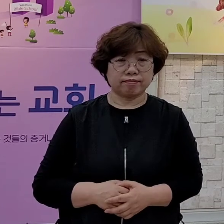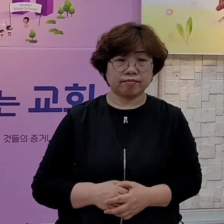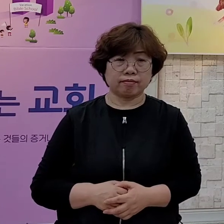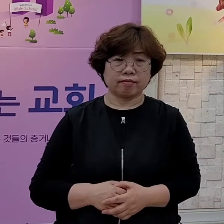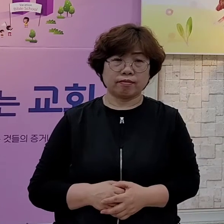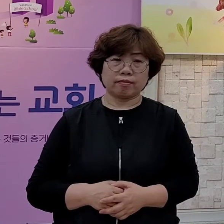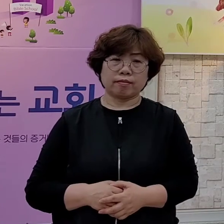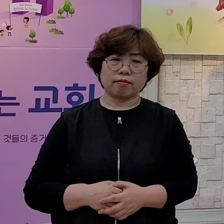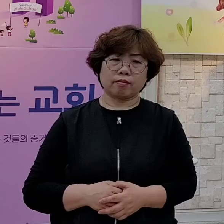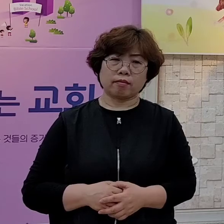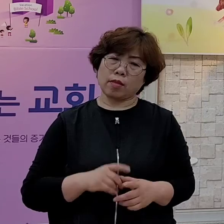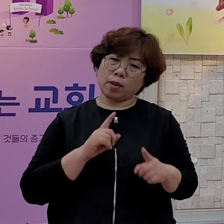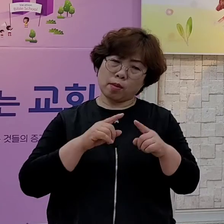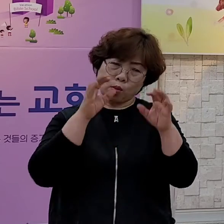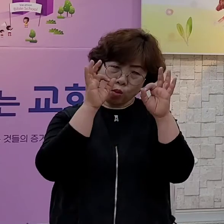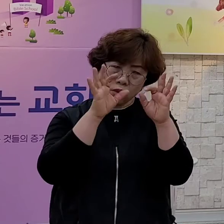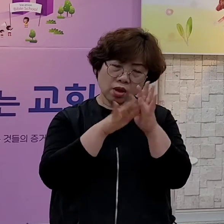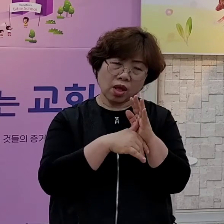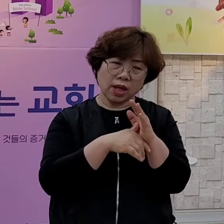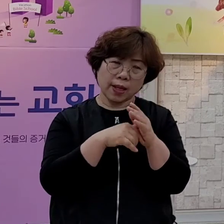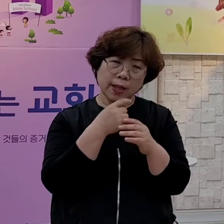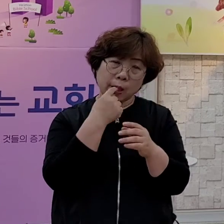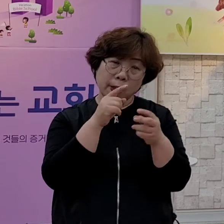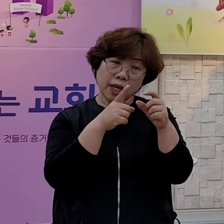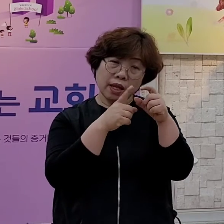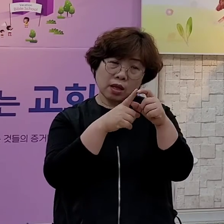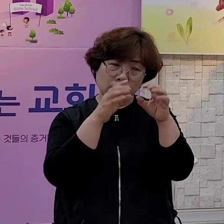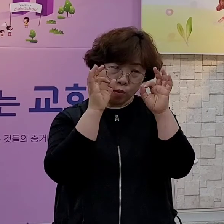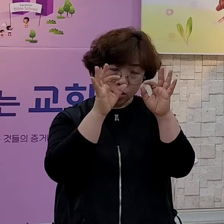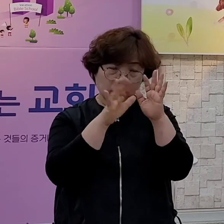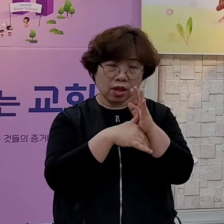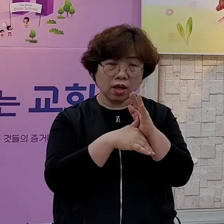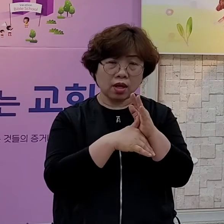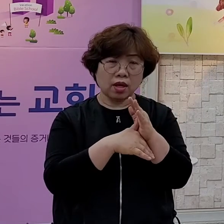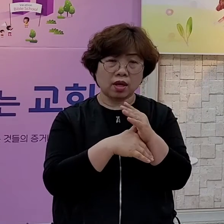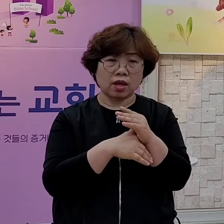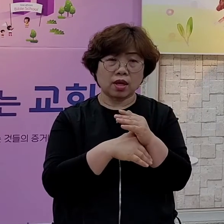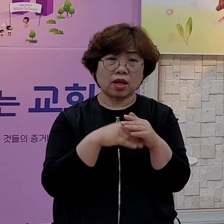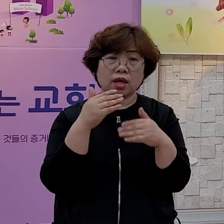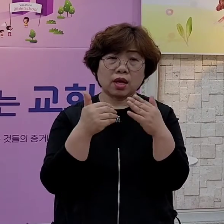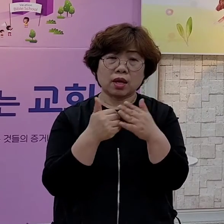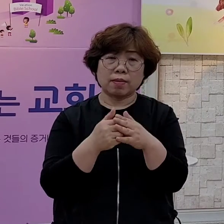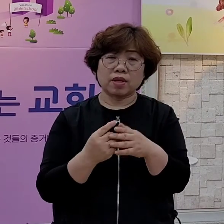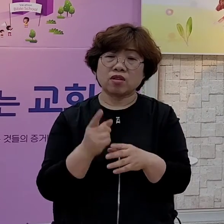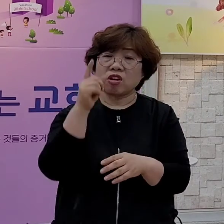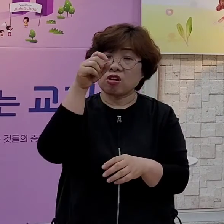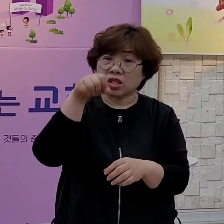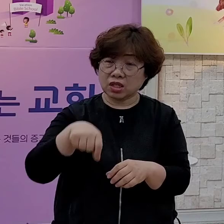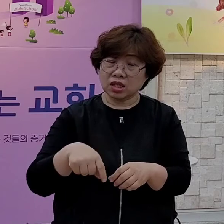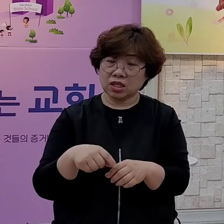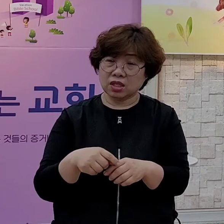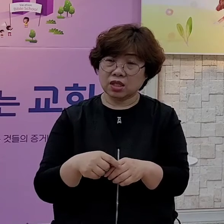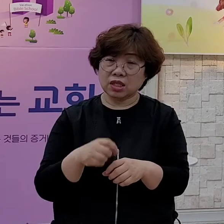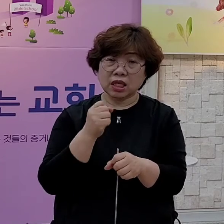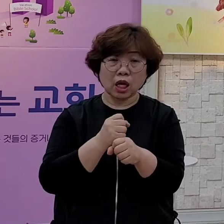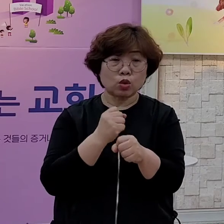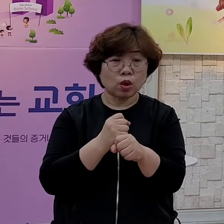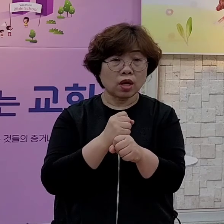저는 이 말씀을 볼 때에 어떤 생각이 나냐면, 여러분, 이 하나님 천지 창조하실 때 무엇으로